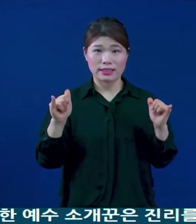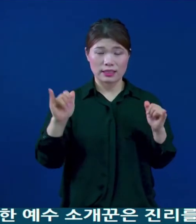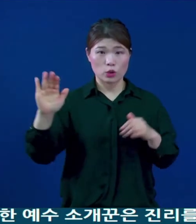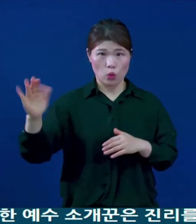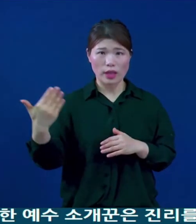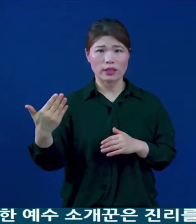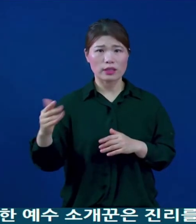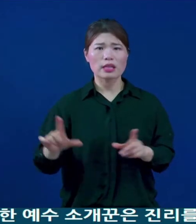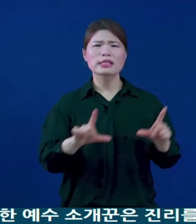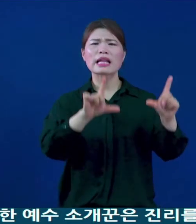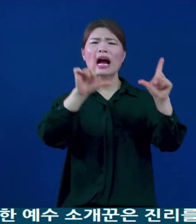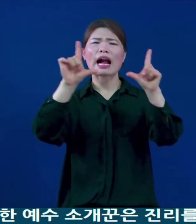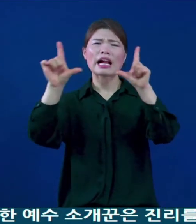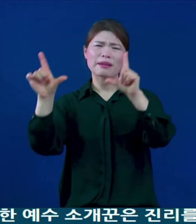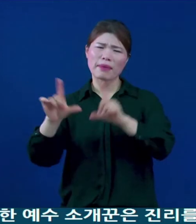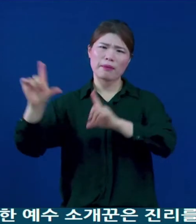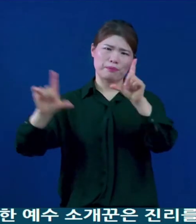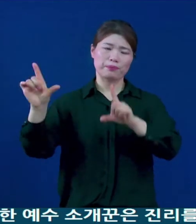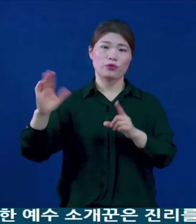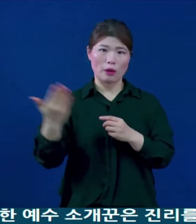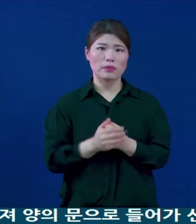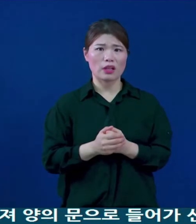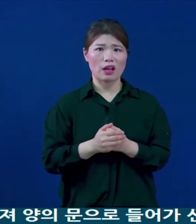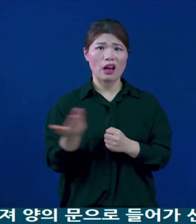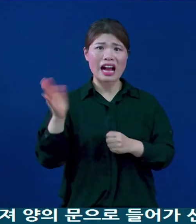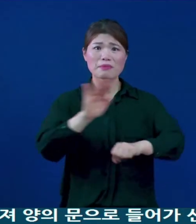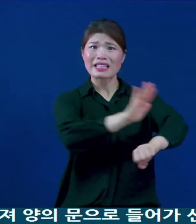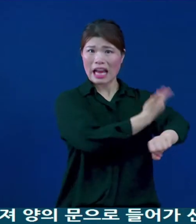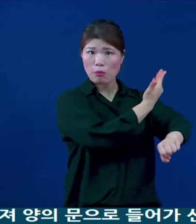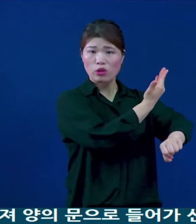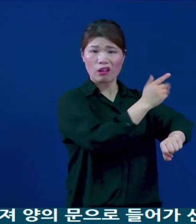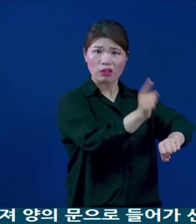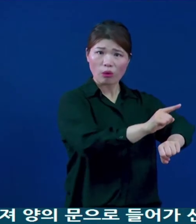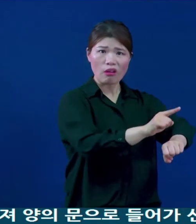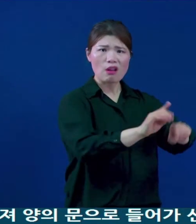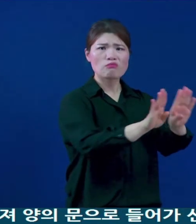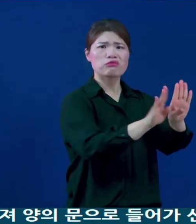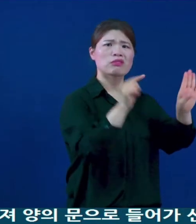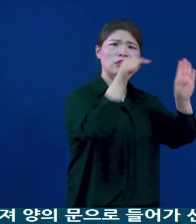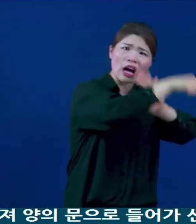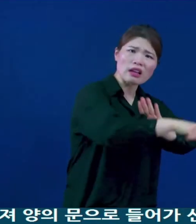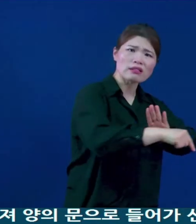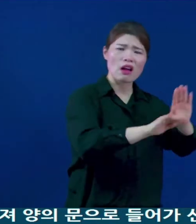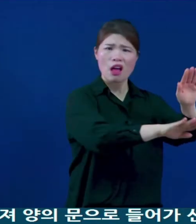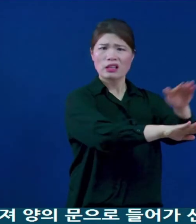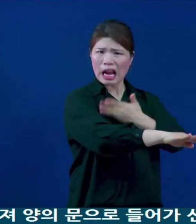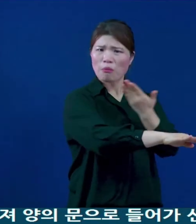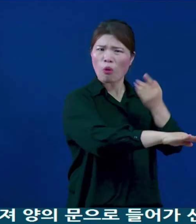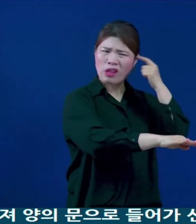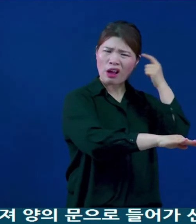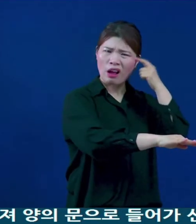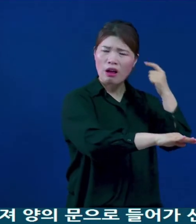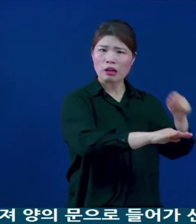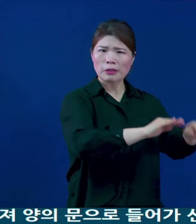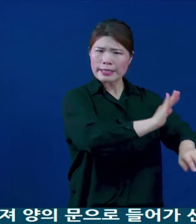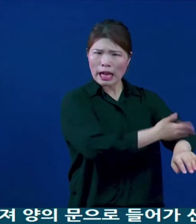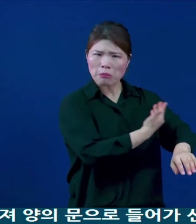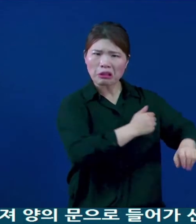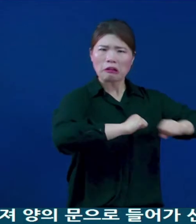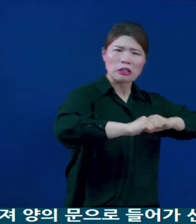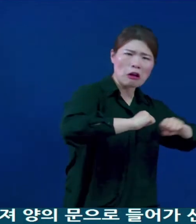우리의 삶의 방향이라는 것이죠. 그런데 잘못된 문으로 나가서 잘못된 생각에 사로잡혀서 그릇된 열심을 갖게 되는